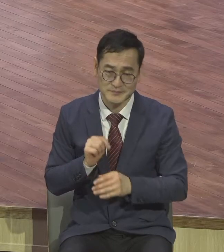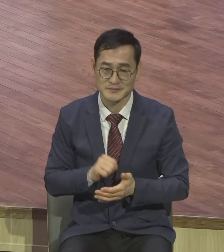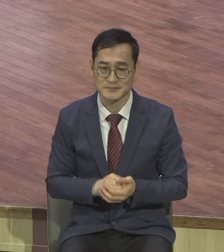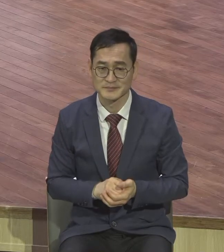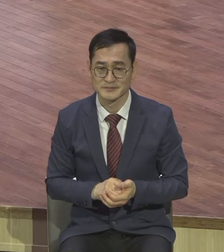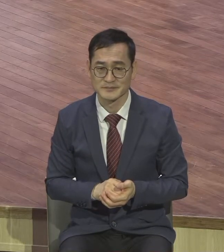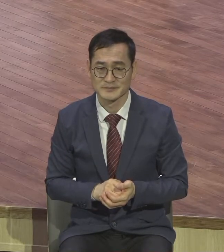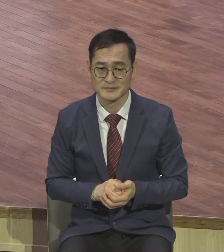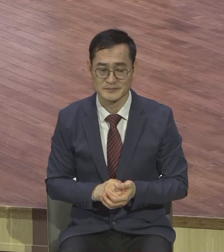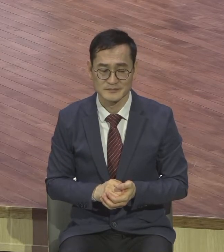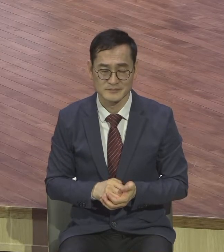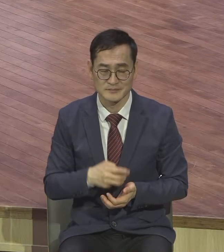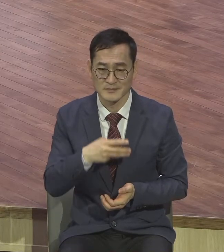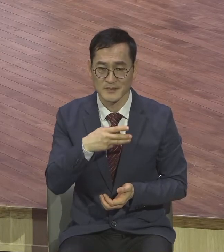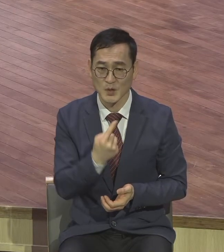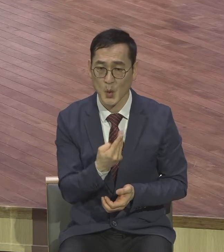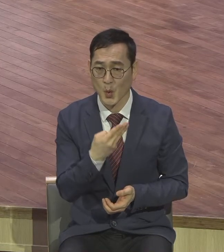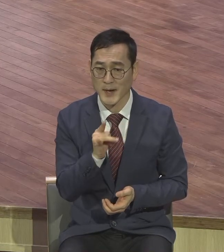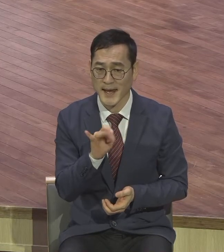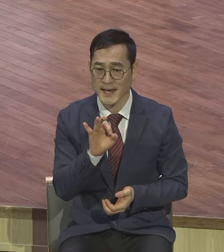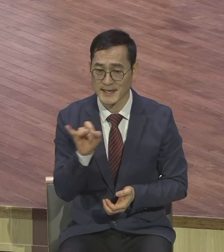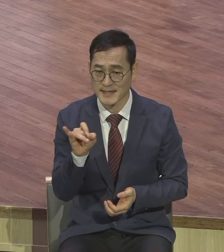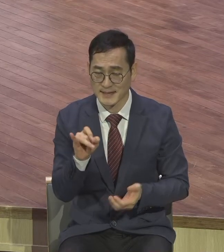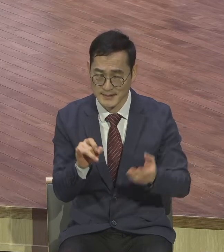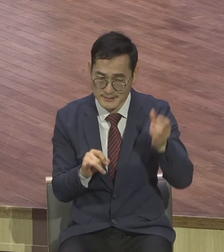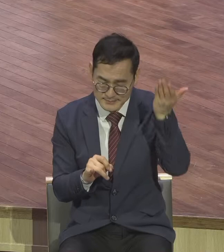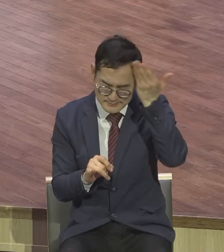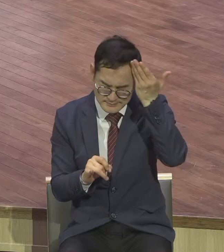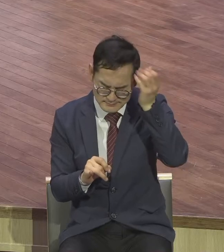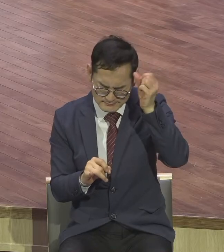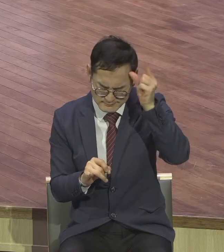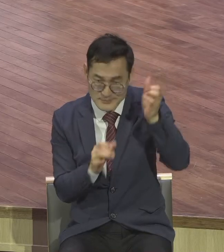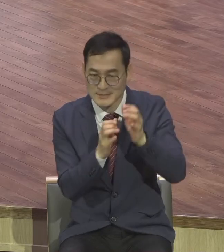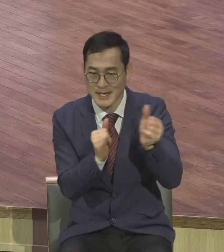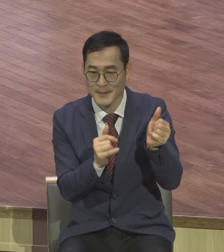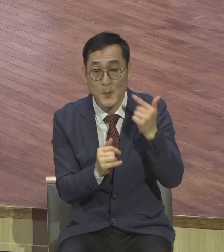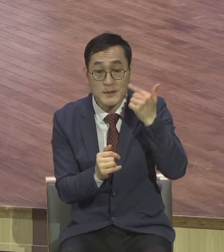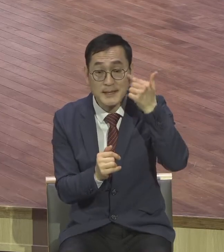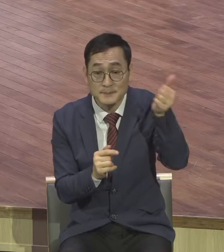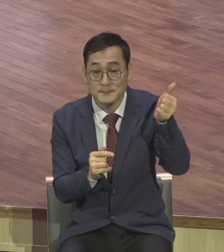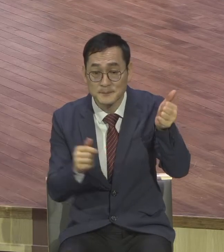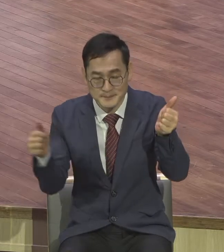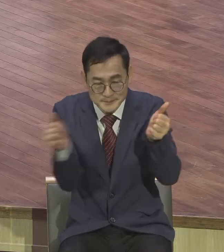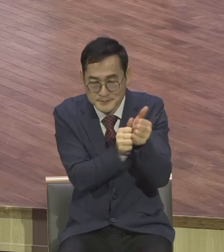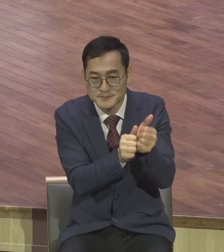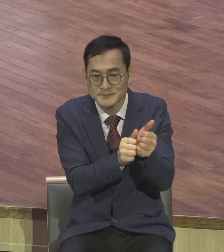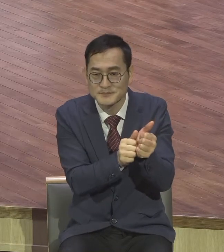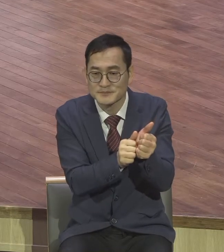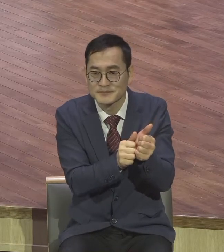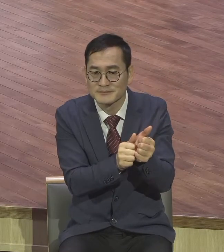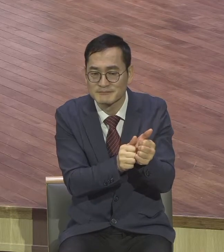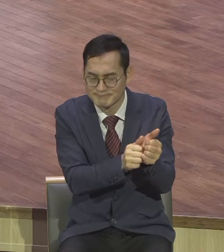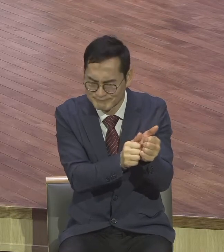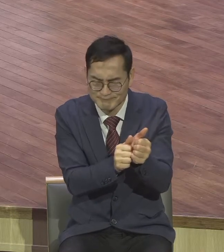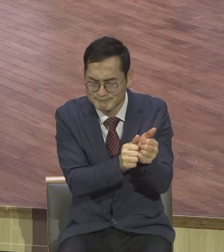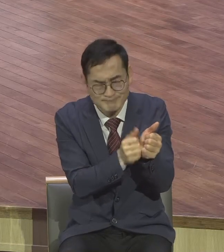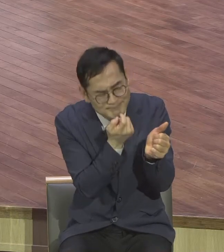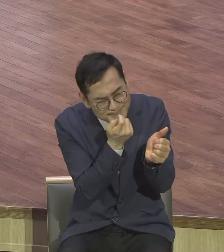.A. 토레이라는 그 당시 학자 최고의 엘리트 목사님 그에 붙었습니다 그리고